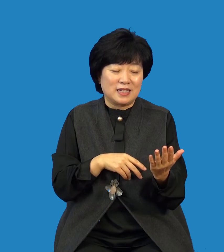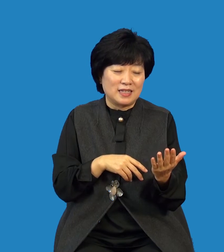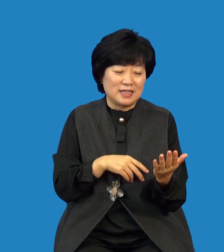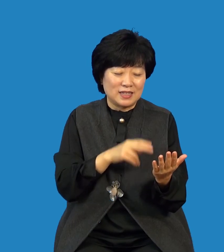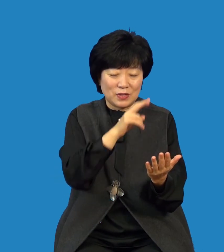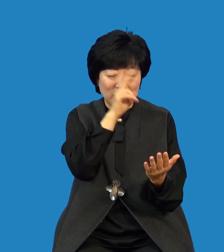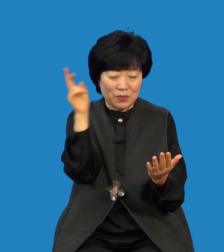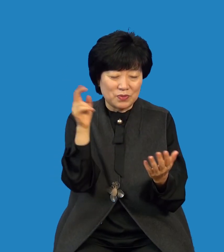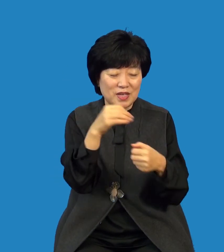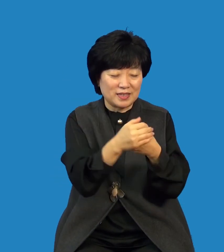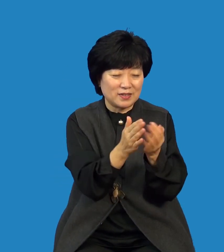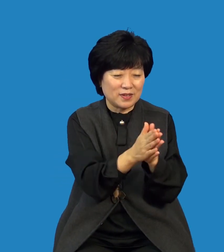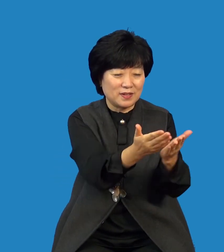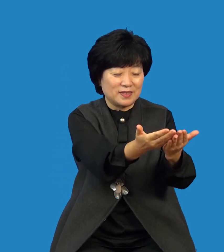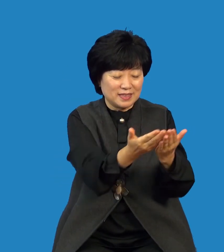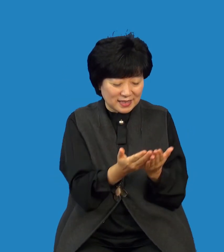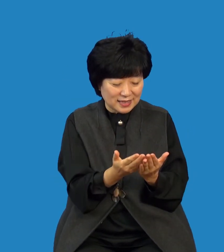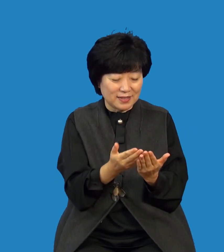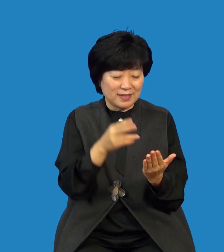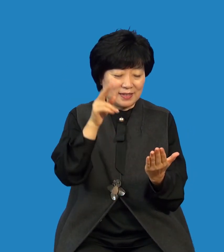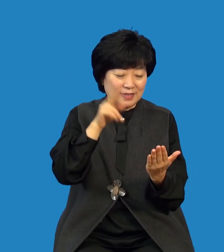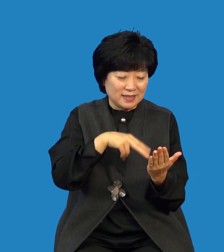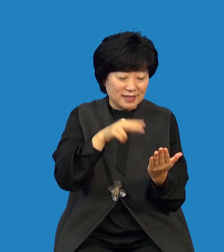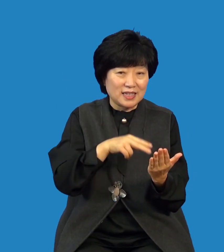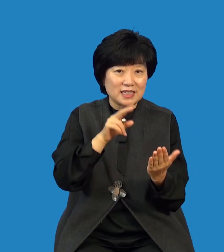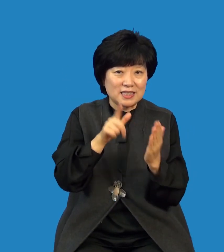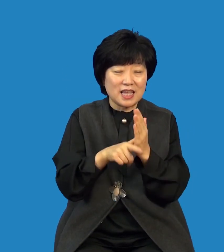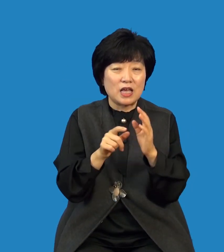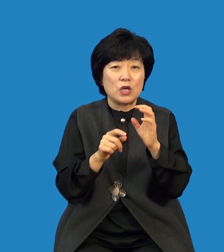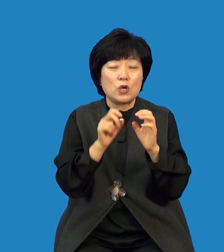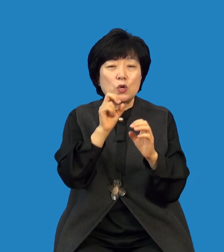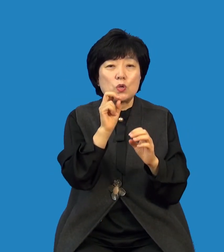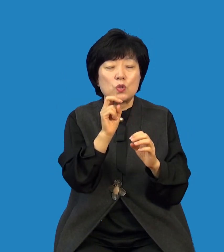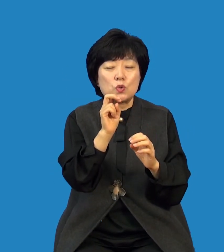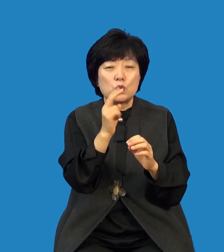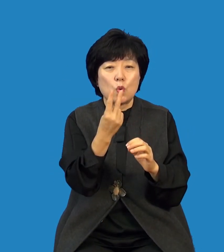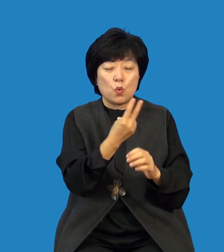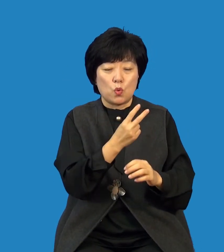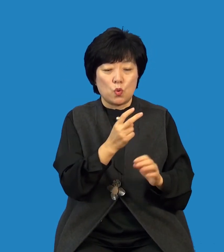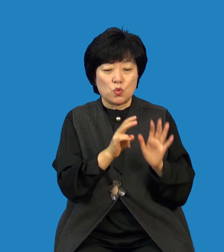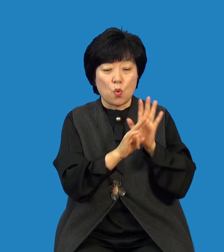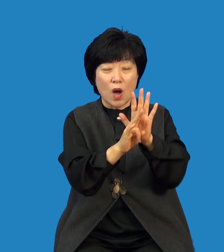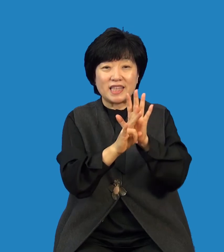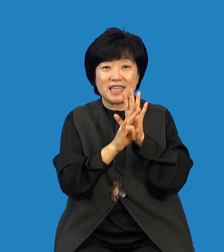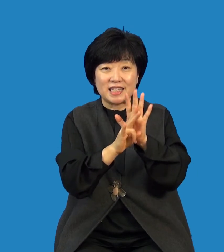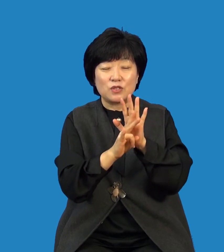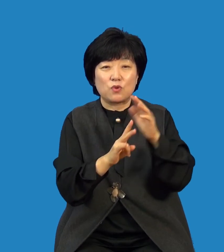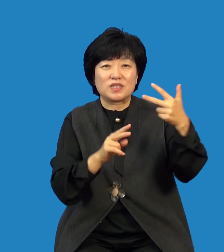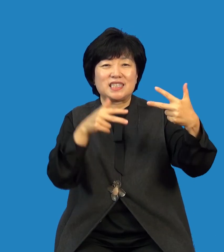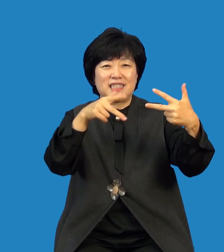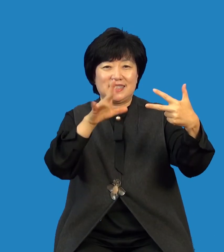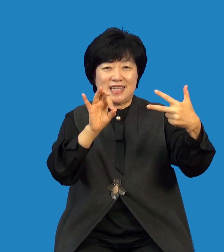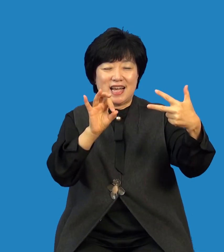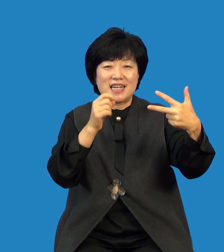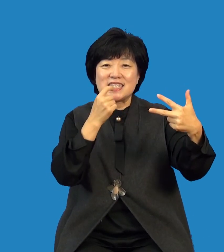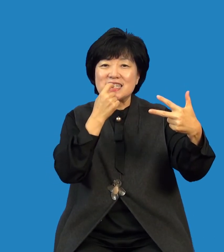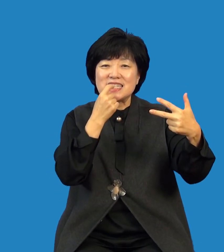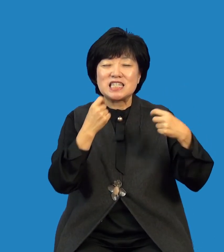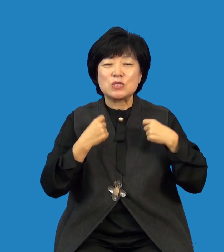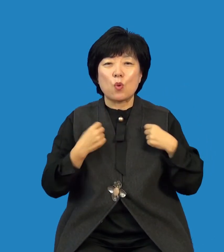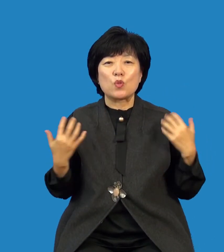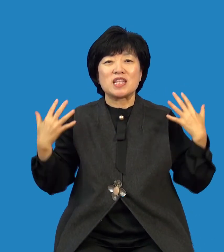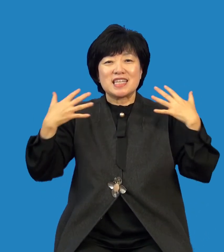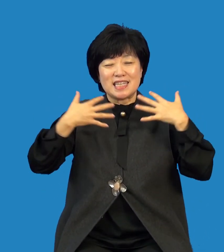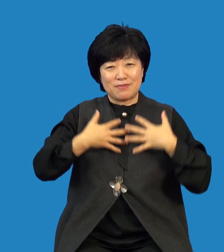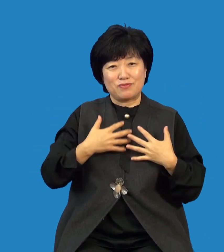오후에 콰이어 타임을 하다가 폈는데 그날 본문이 요한계시록 7장이었어요. 요한계시록 7장. 근데 7장이 뭐냐면 흰옷 입은 주의 백성이 열심히